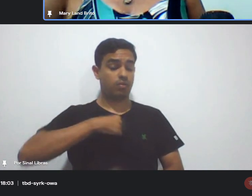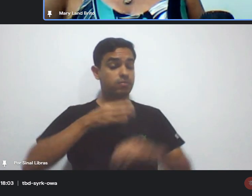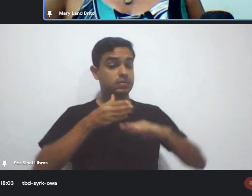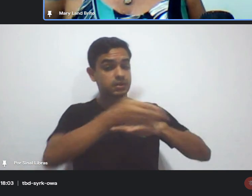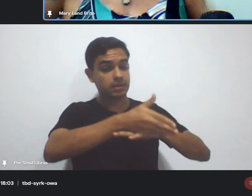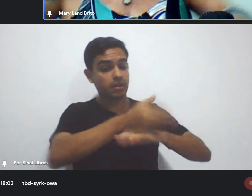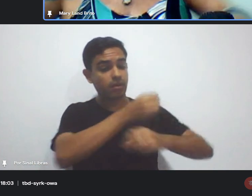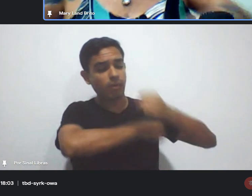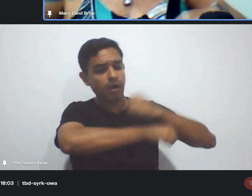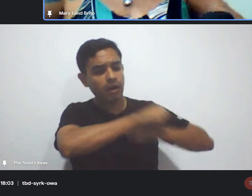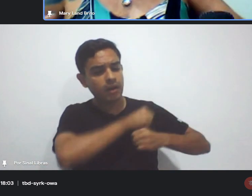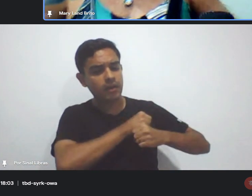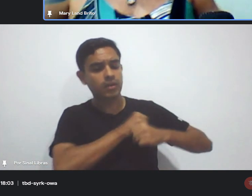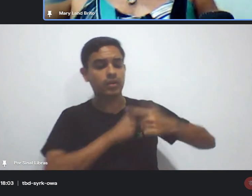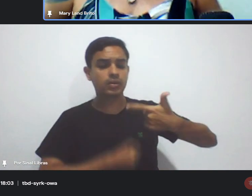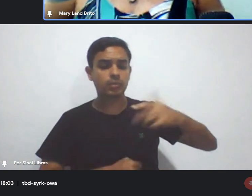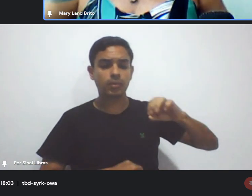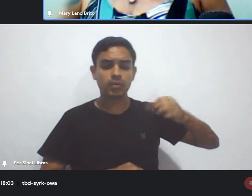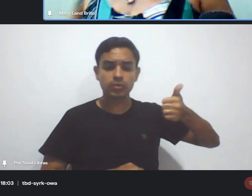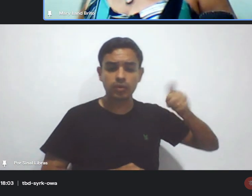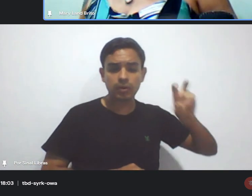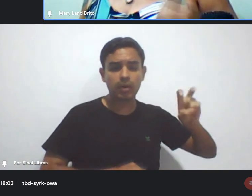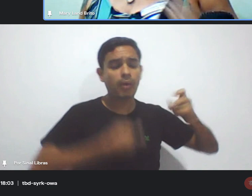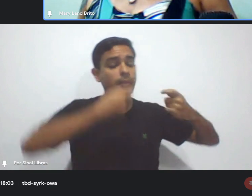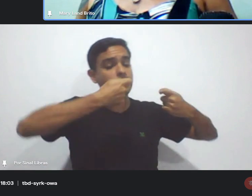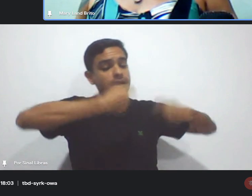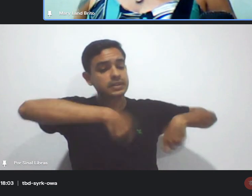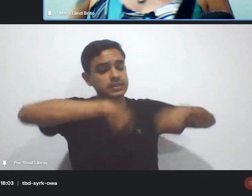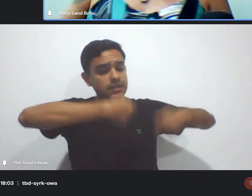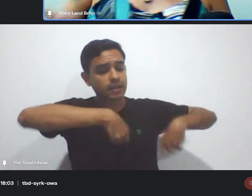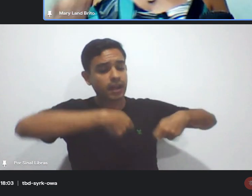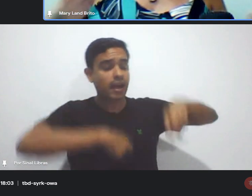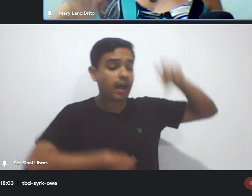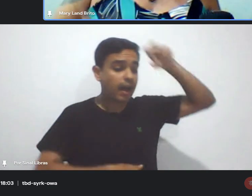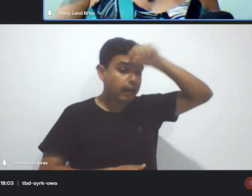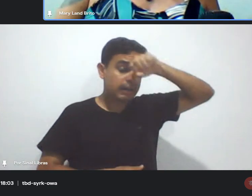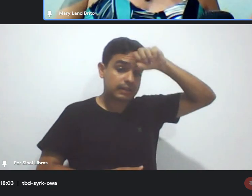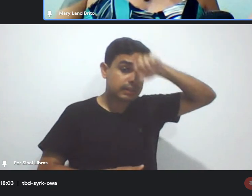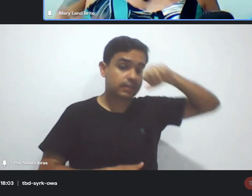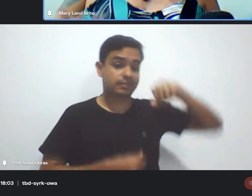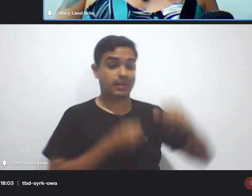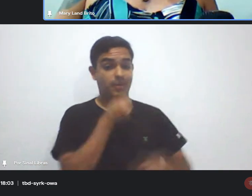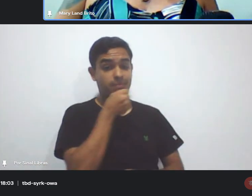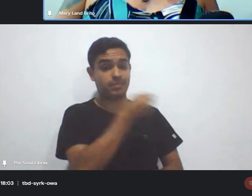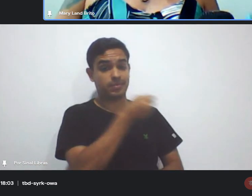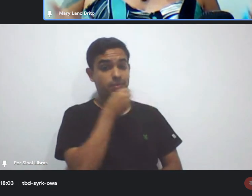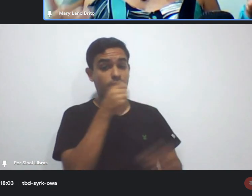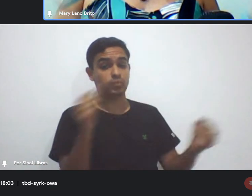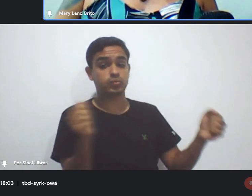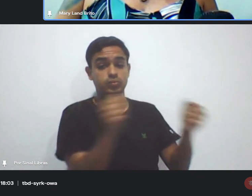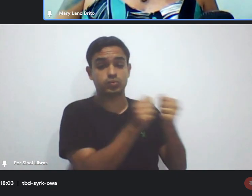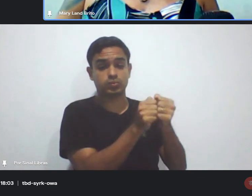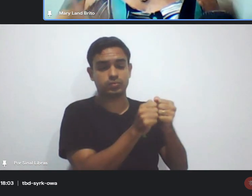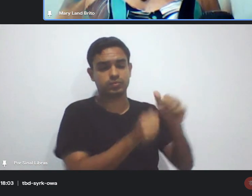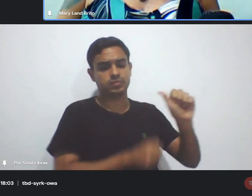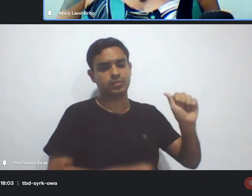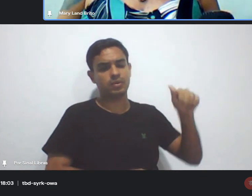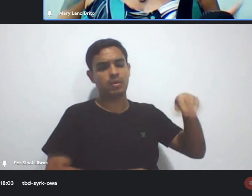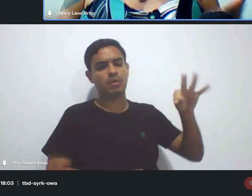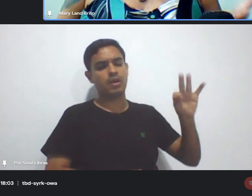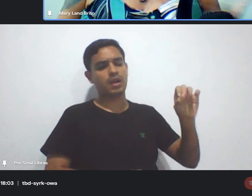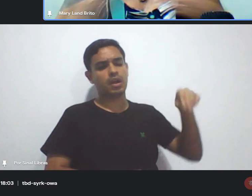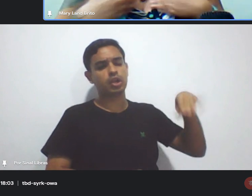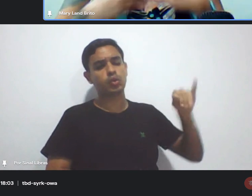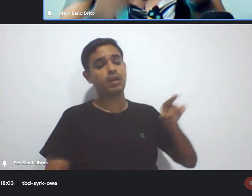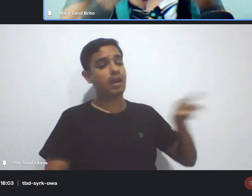não sabia nada, tive que aprender correndo, quando fui ser entrevistada por Antônio José, que era o meu chefe, que era cego, eu até falei para